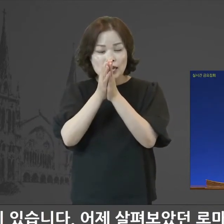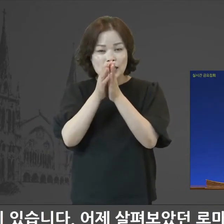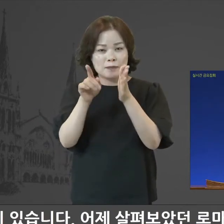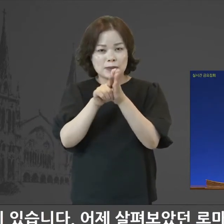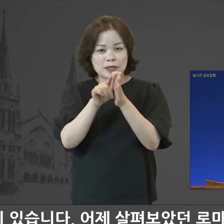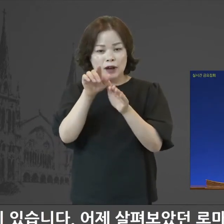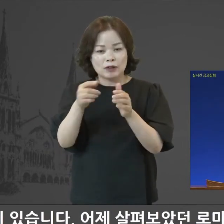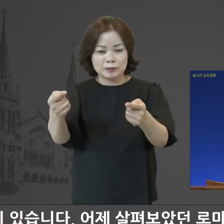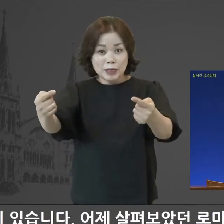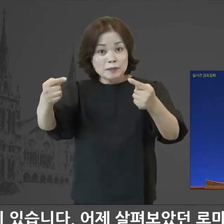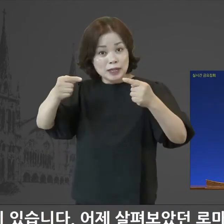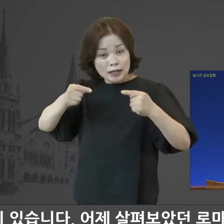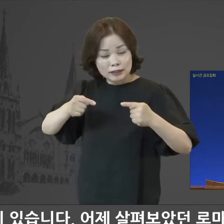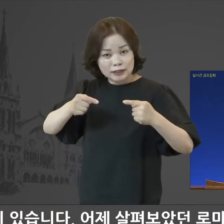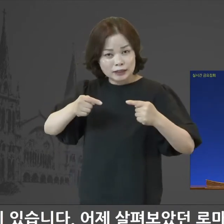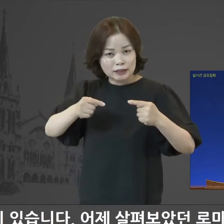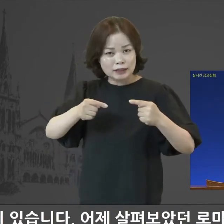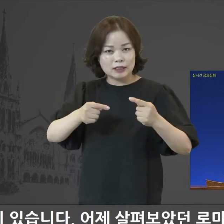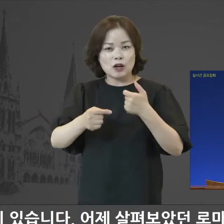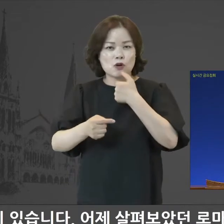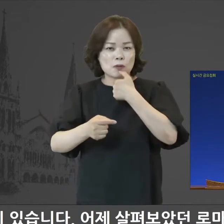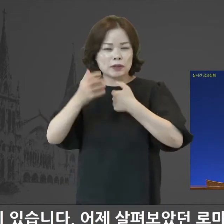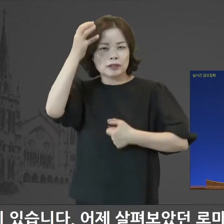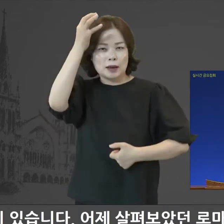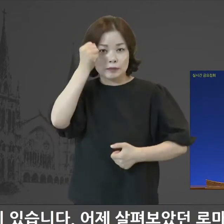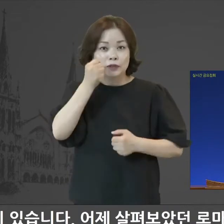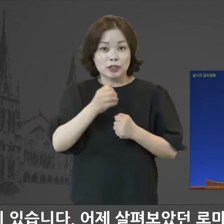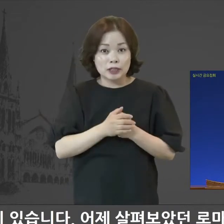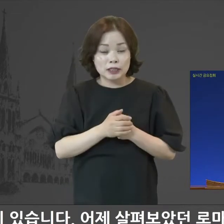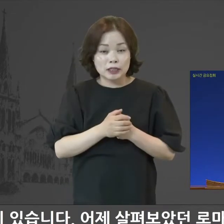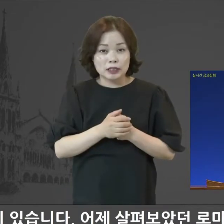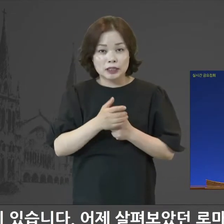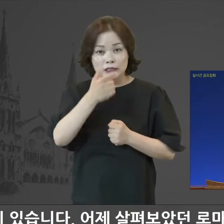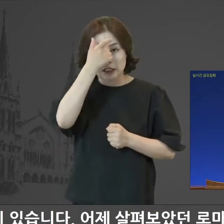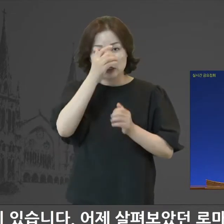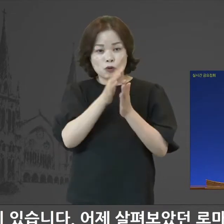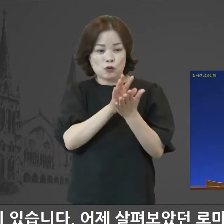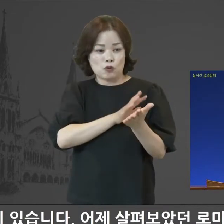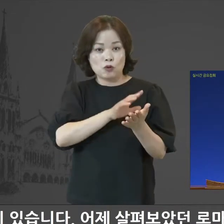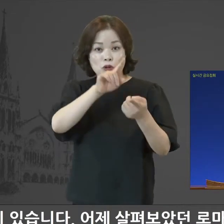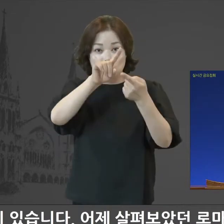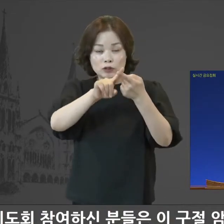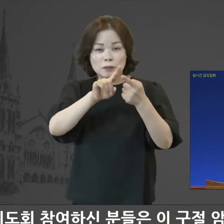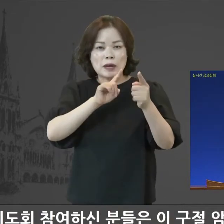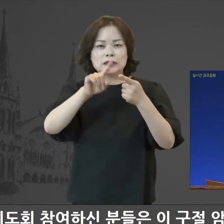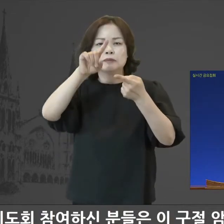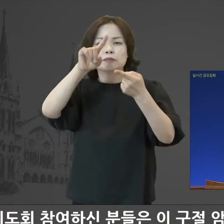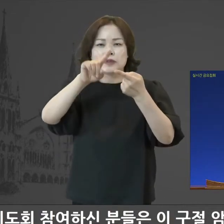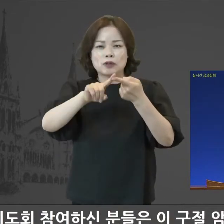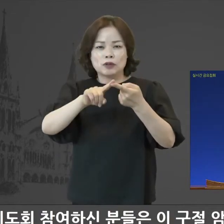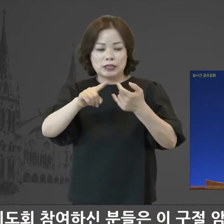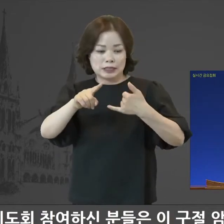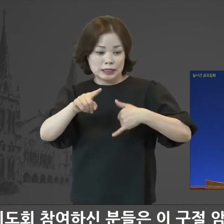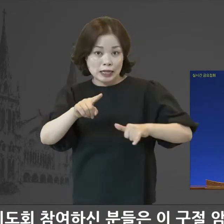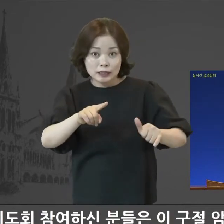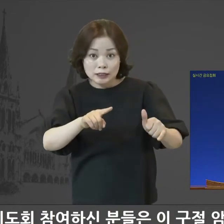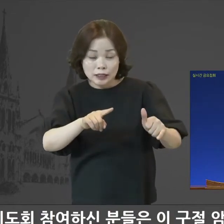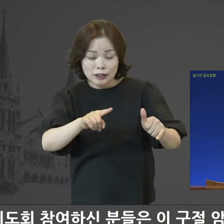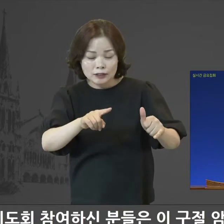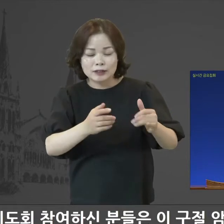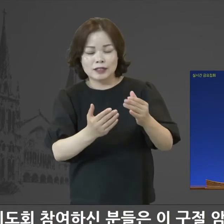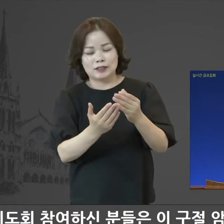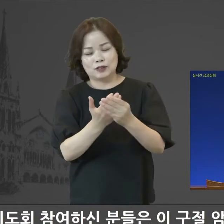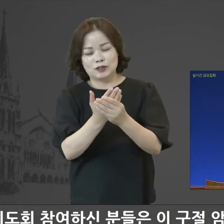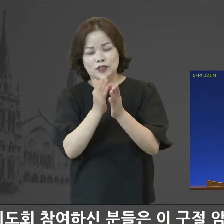로마서 12장 2절을 암송하시면서 기도했습니다. 그 기도 그대로, 그 말씀 그대로 우리 자녀들에게 일어날 수